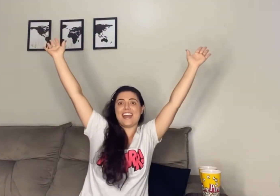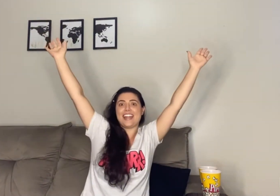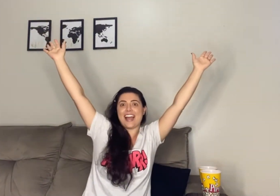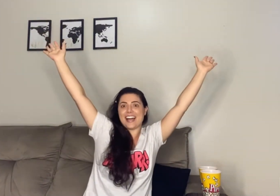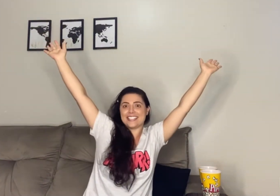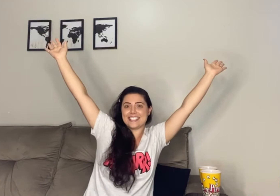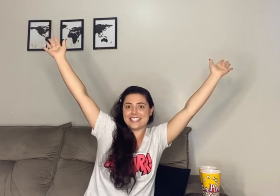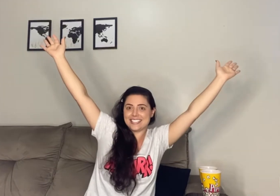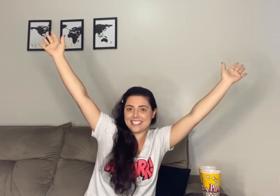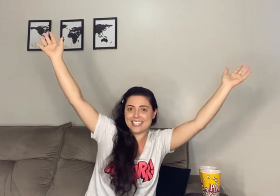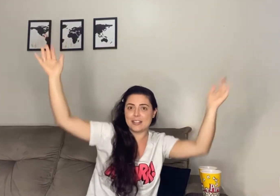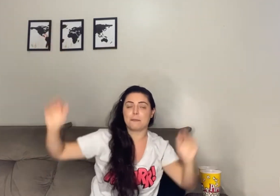Férias.